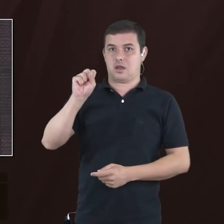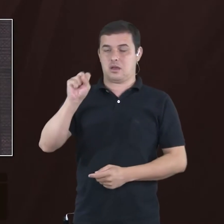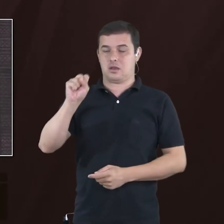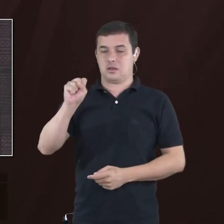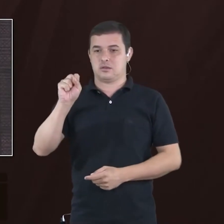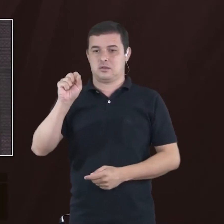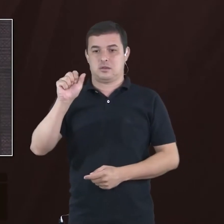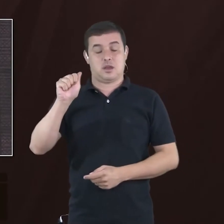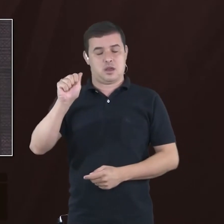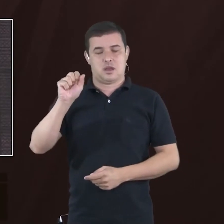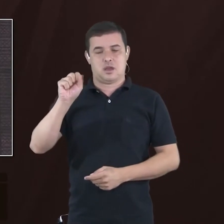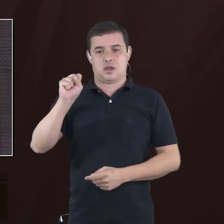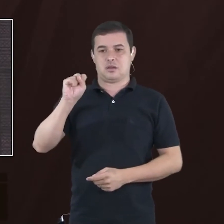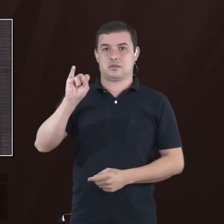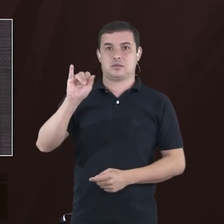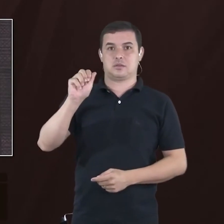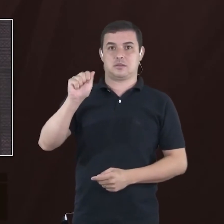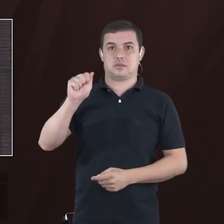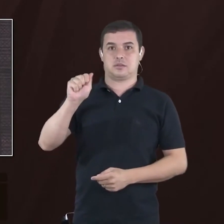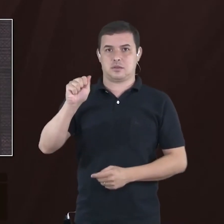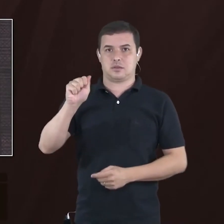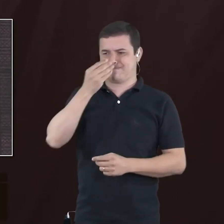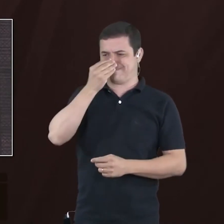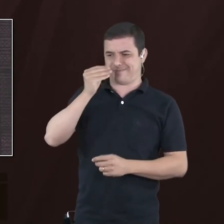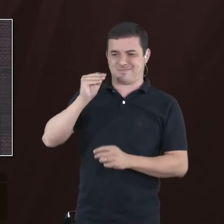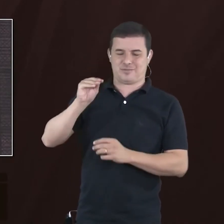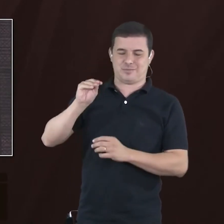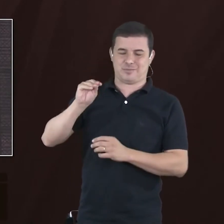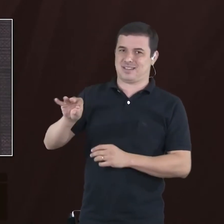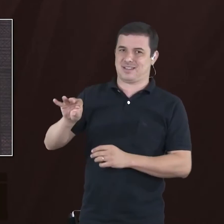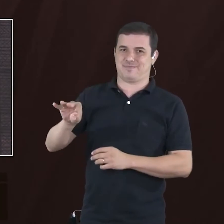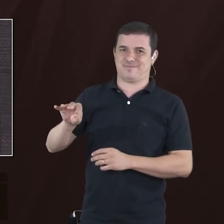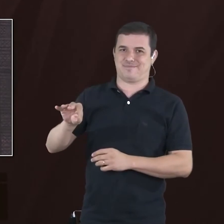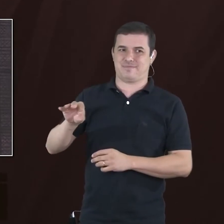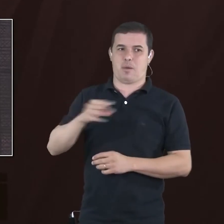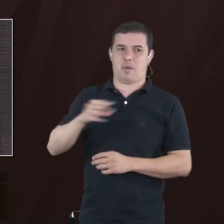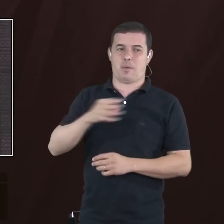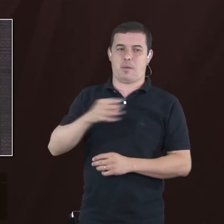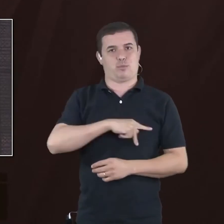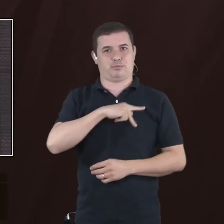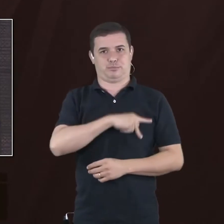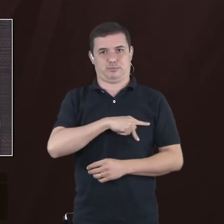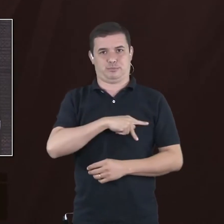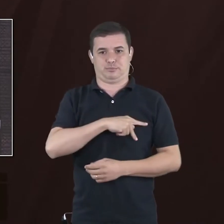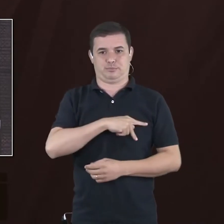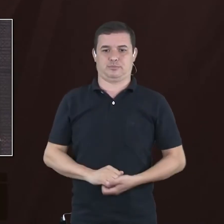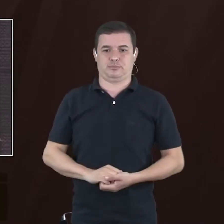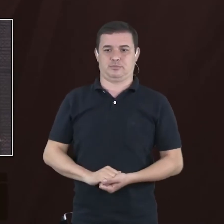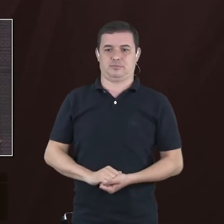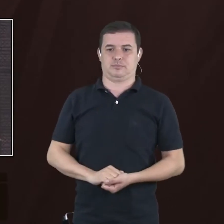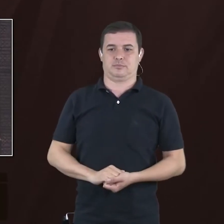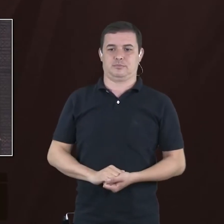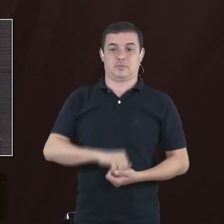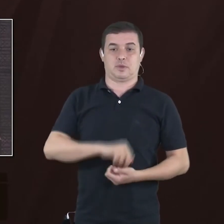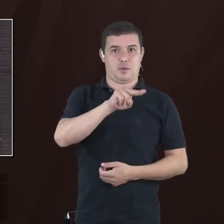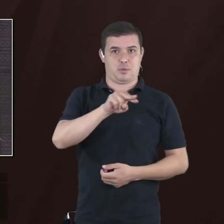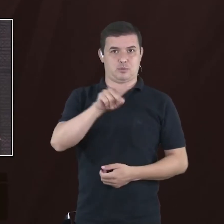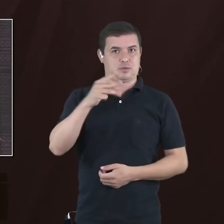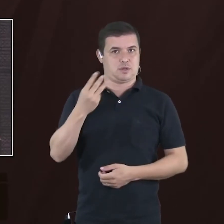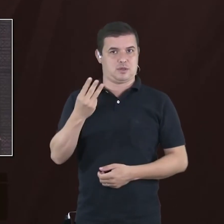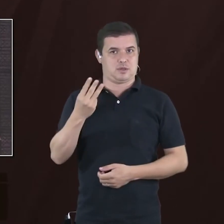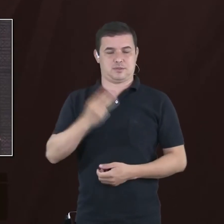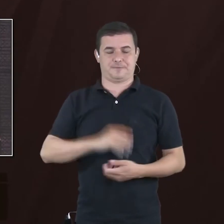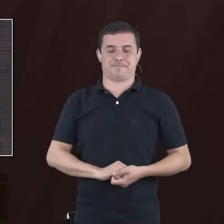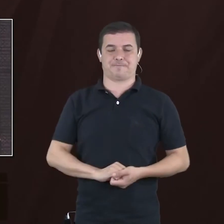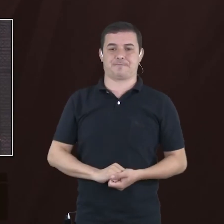cito Figelo e Hermógenes. Ó Senhor Jesus, todos da Ásia